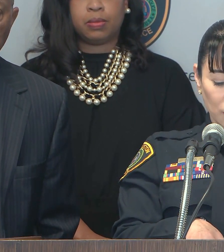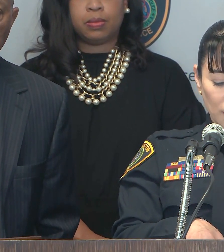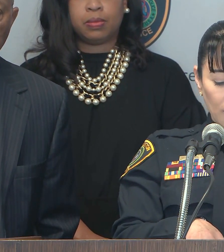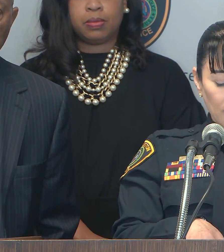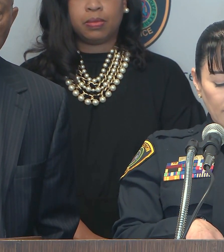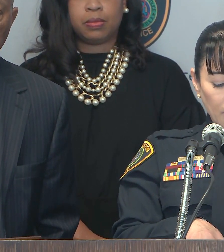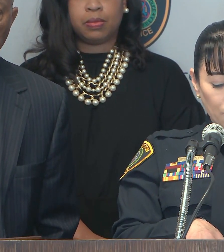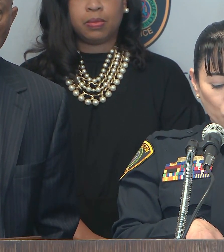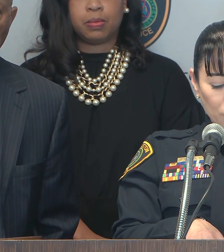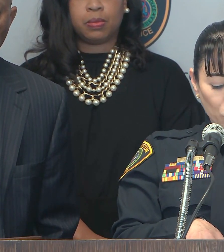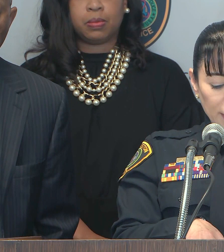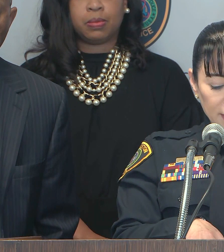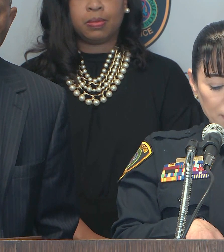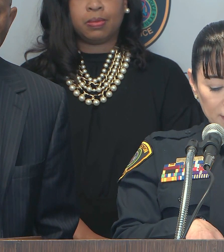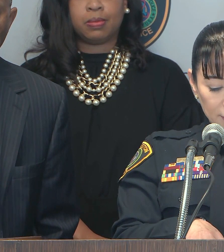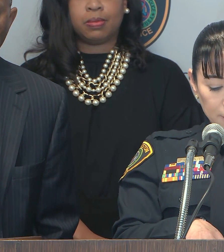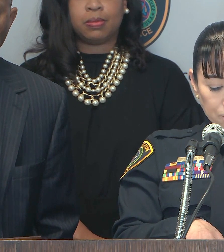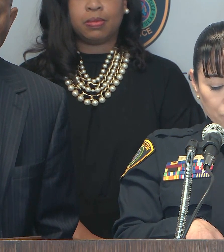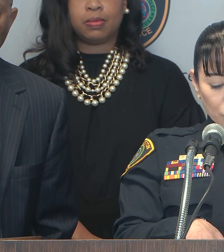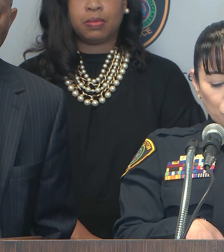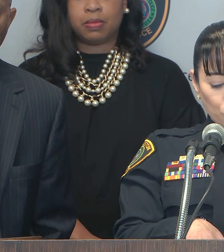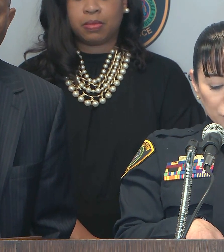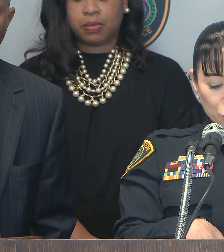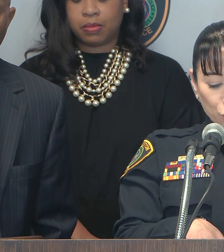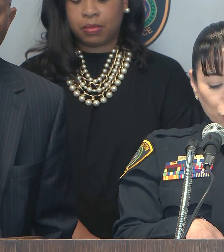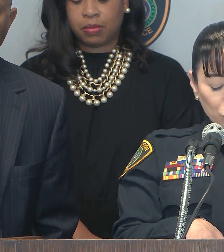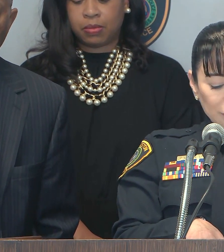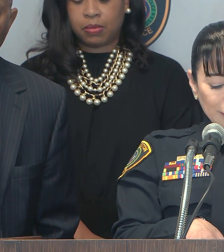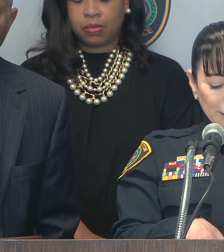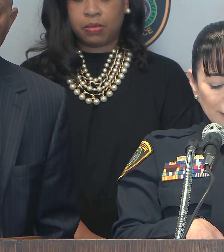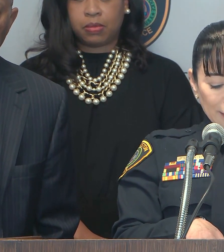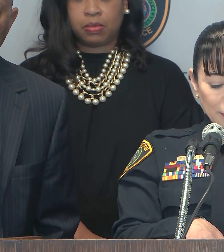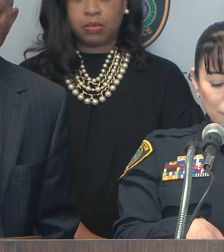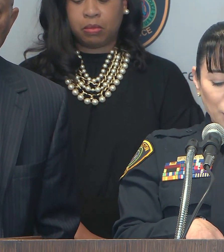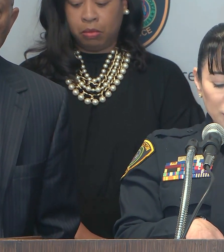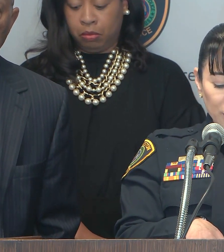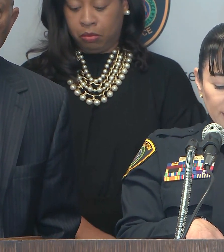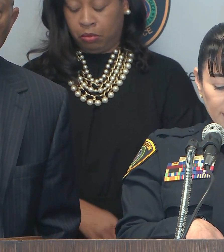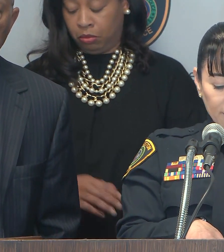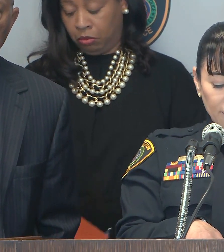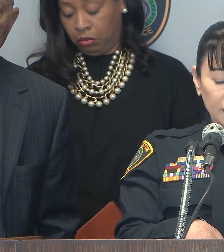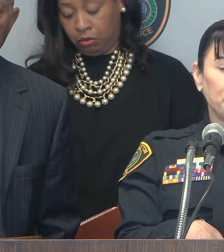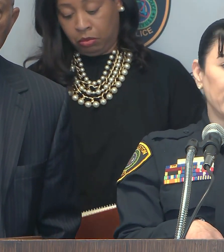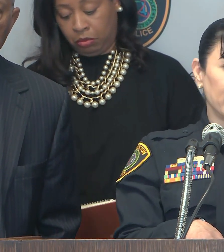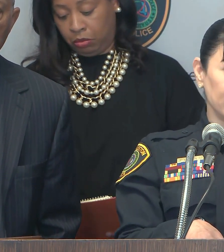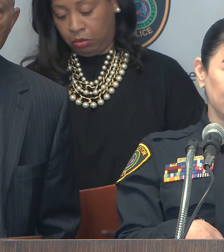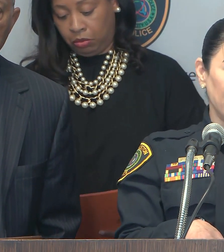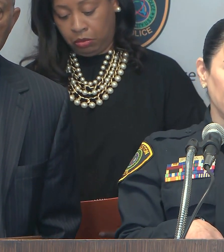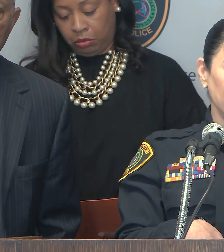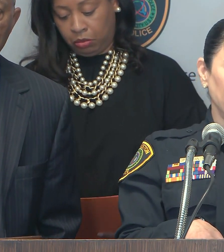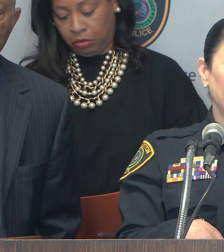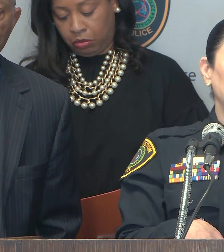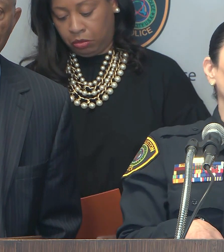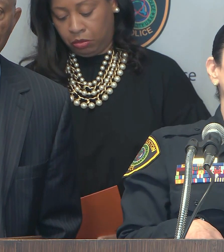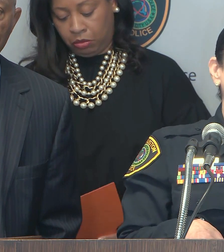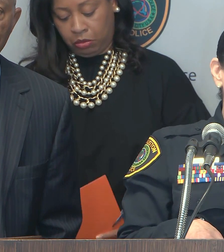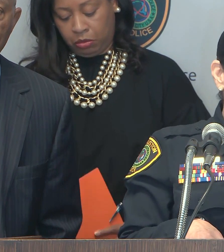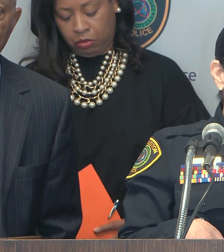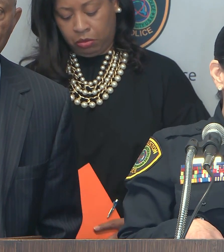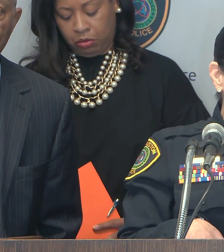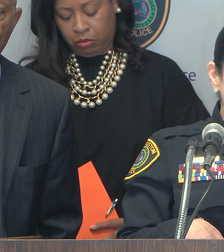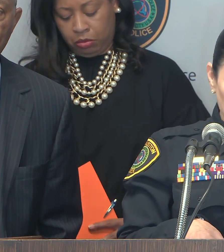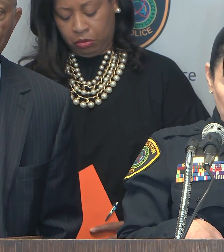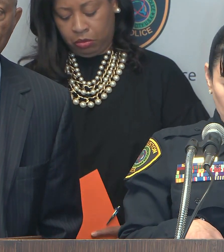22,500 por las llamadas. Nuestro querer es para arrestar el que